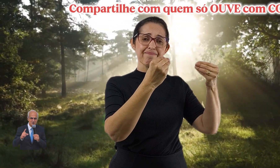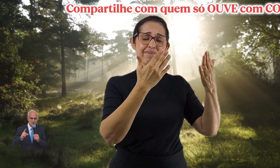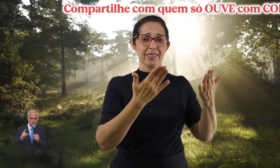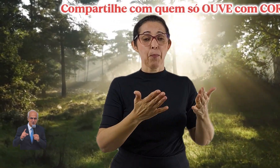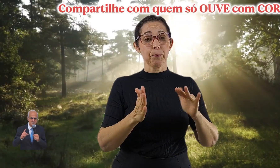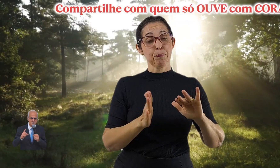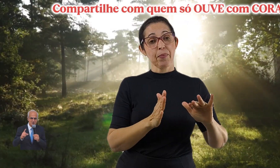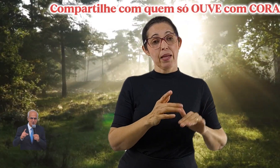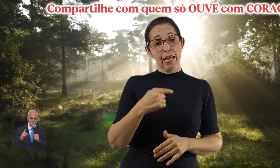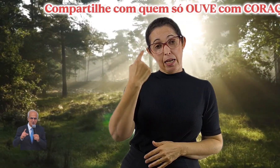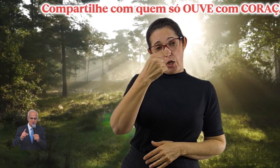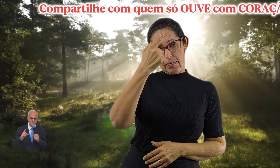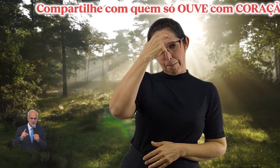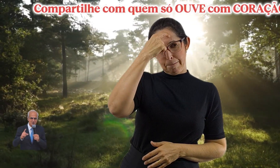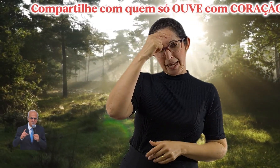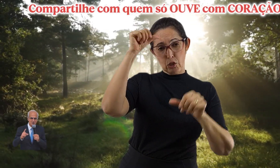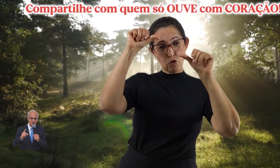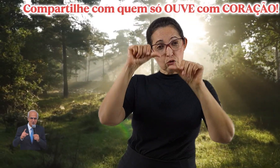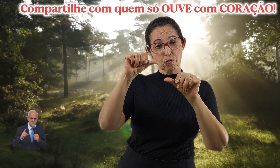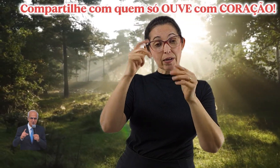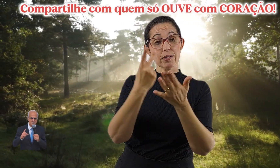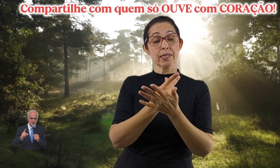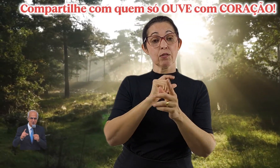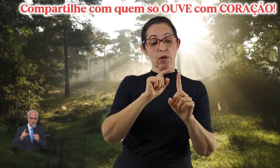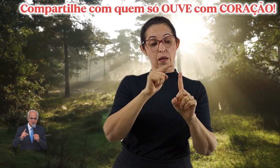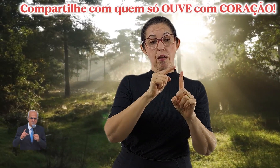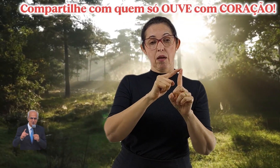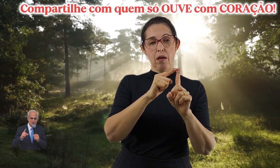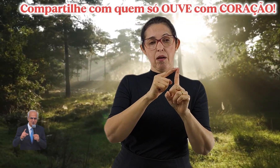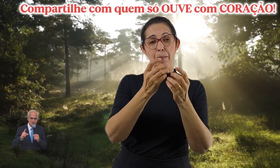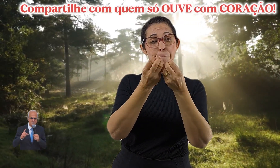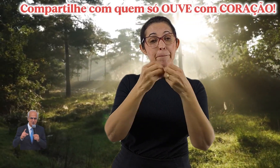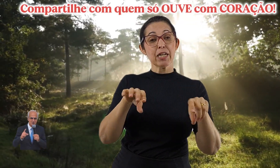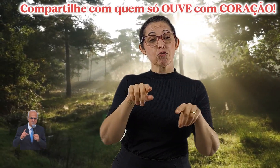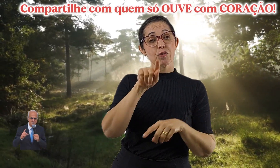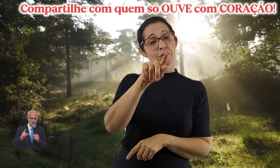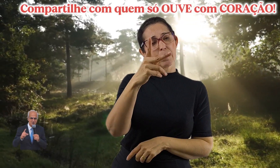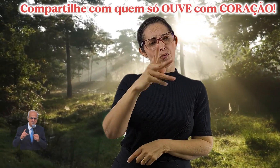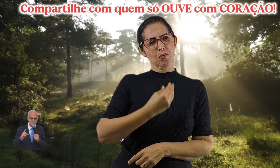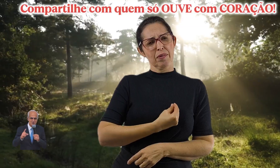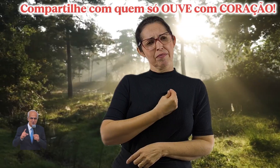mente atingida. O primeiro mal da mente é para você mesmo.